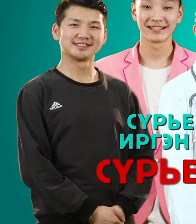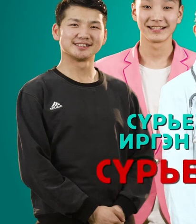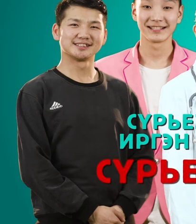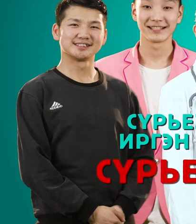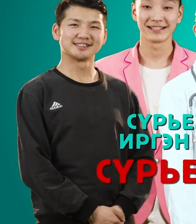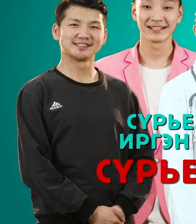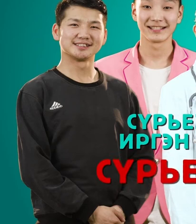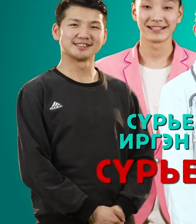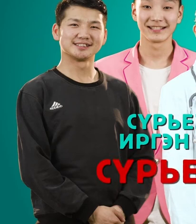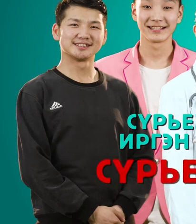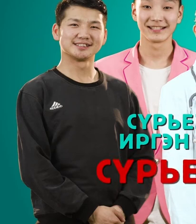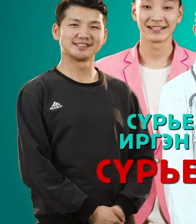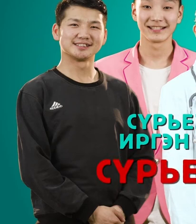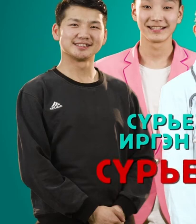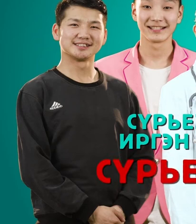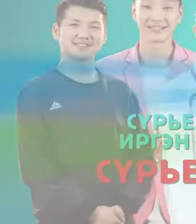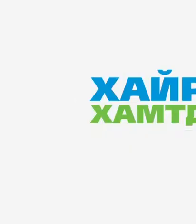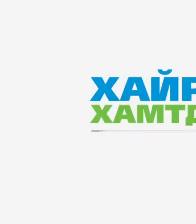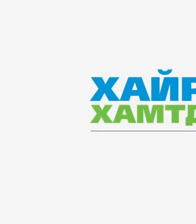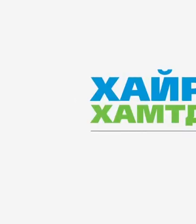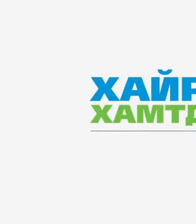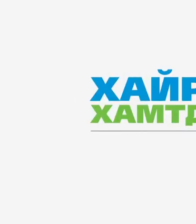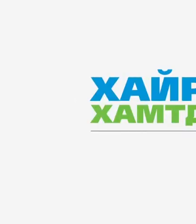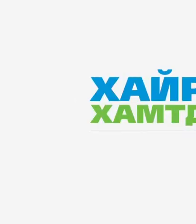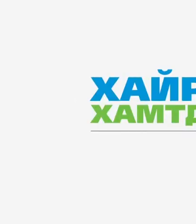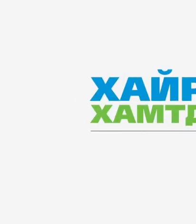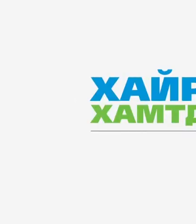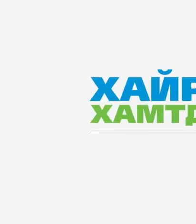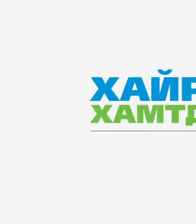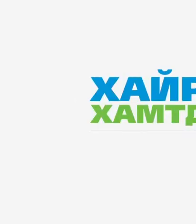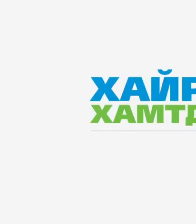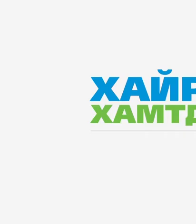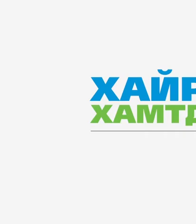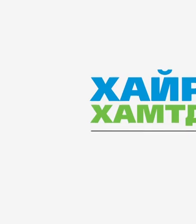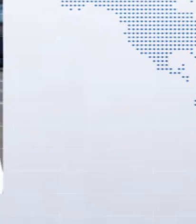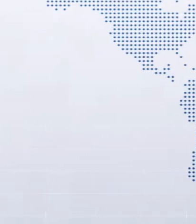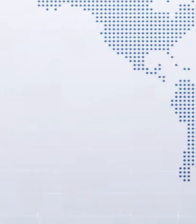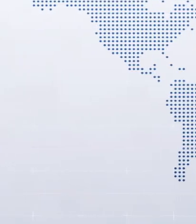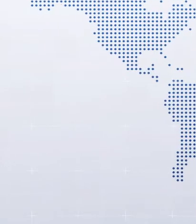оролцоо чухал. Сүрьегээс сэргийлье. Монгол Улсын Эрүүл Мэндийн яам.